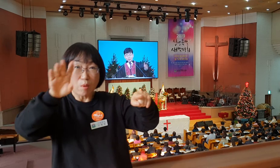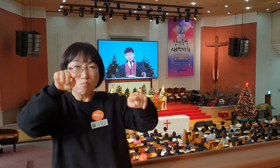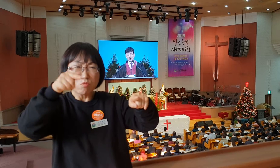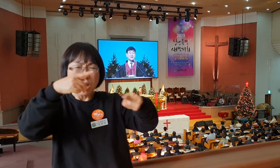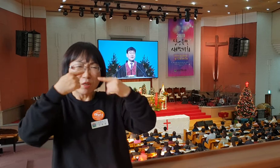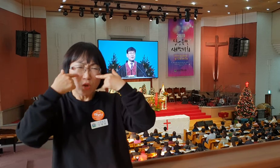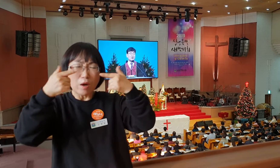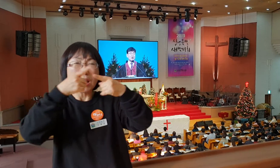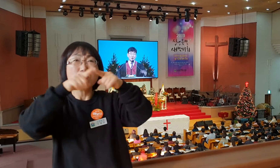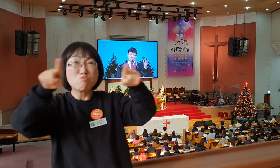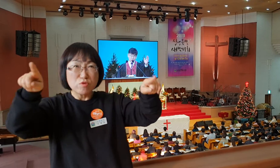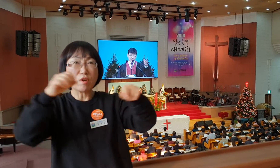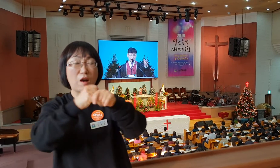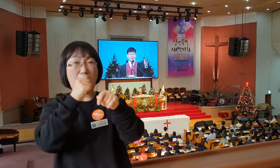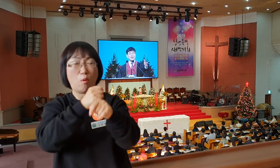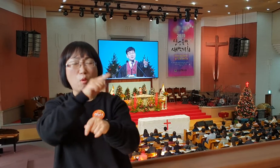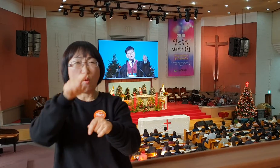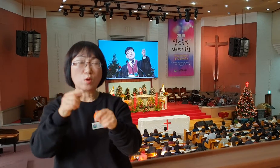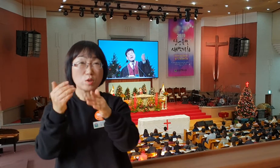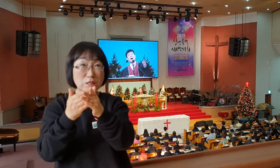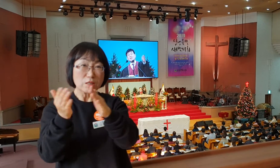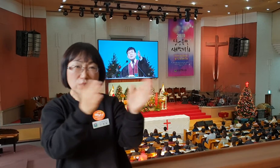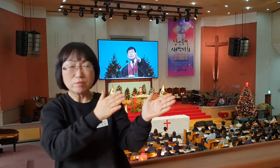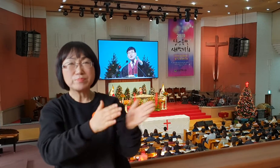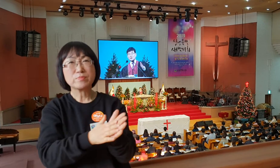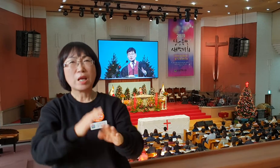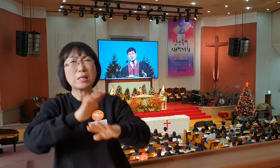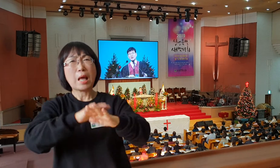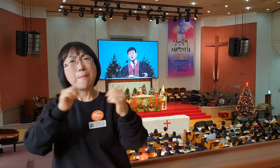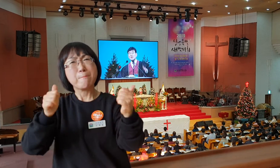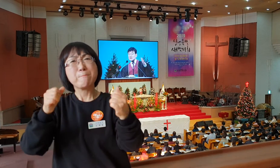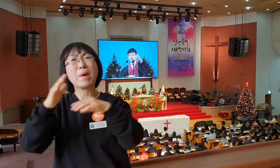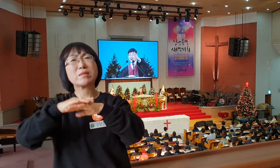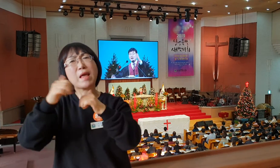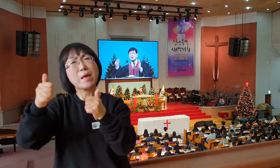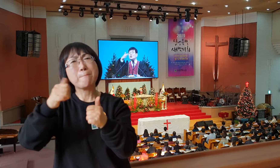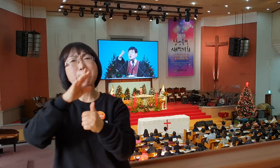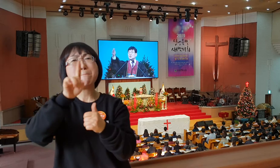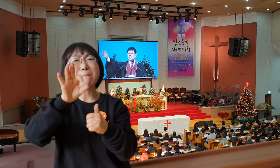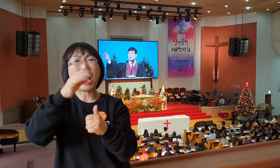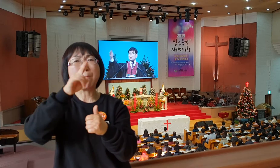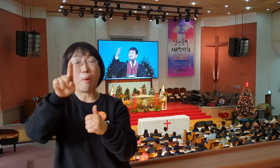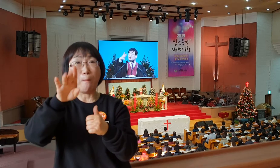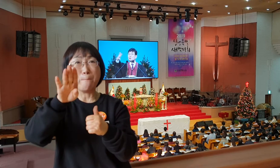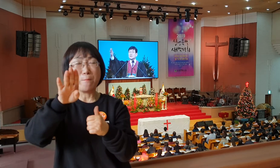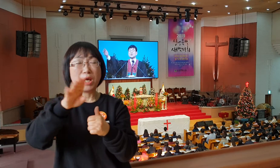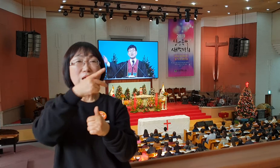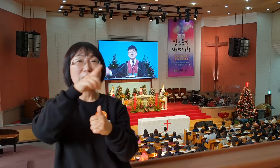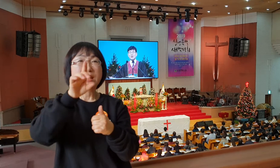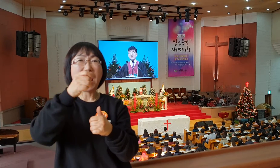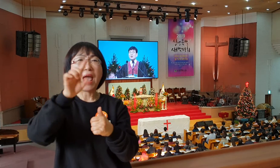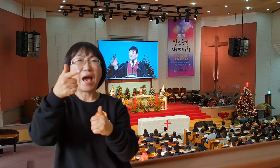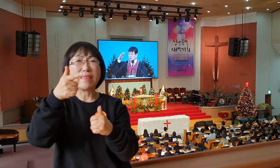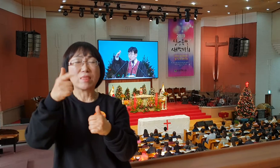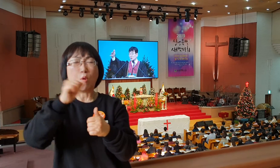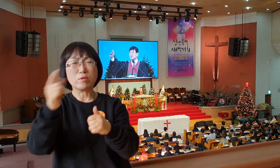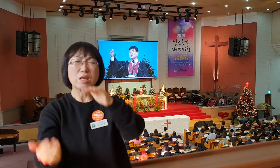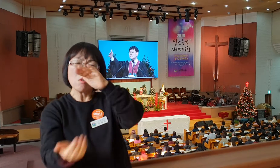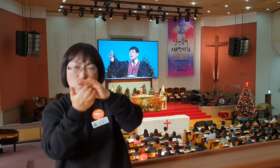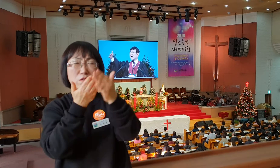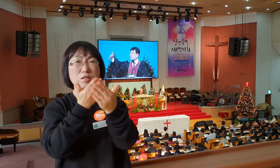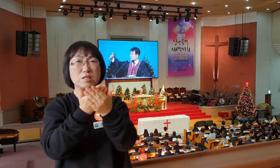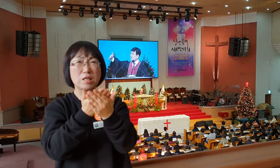정확하게 분석해내야 돼요 거기서만 끝나면 안 되죠 대안을 만들어낼 줄 알아야 돼요 그 대안이 어떻게 실행될지 그 프로젝트 만들어야 돼요 그